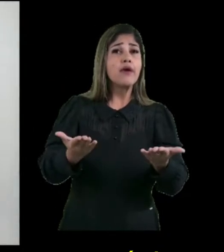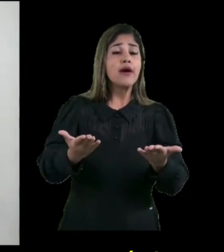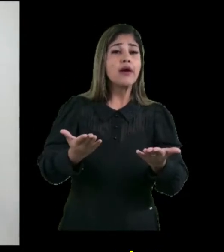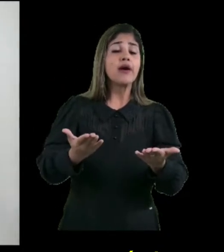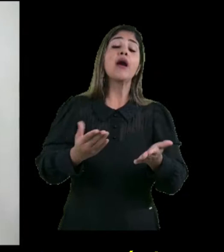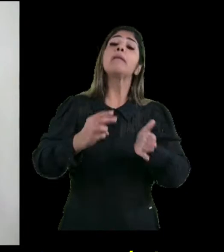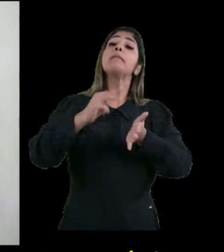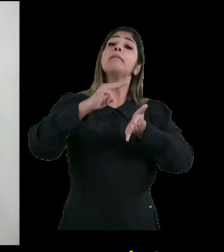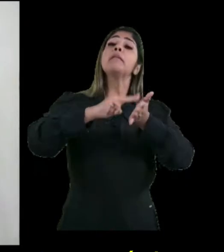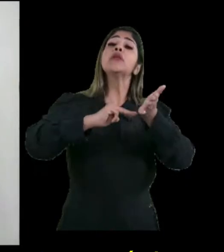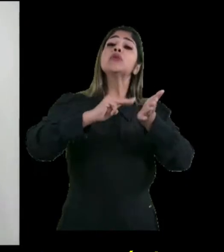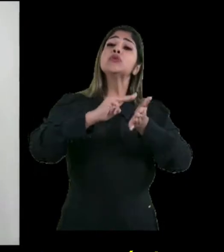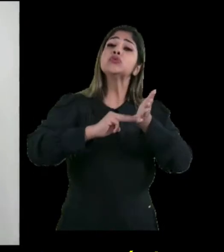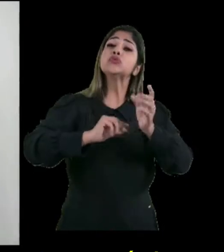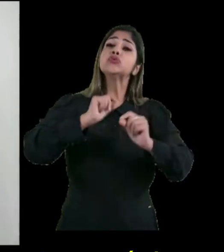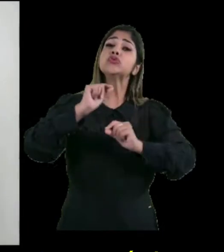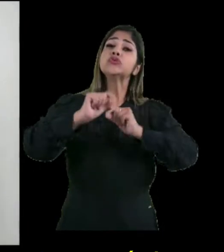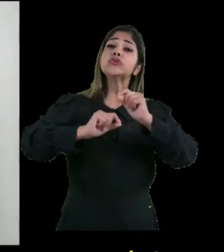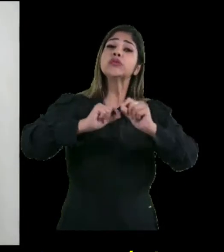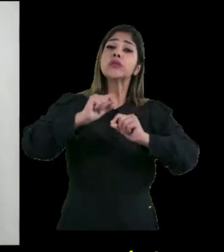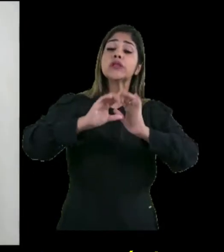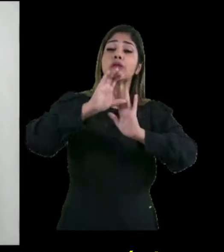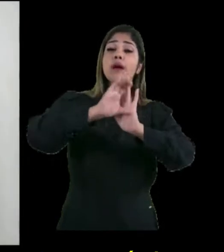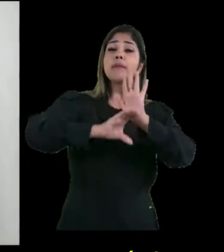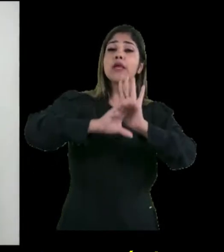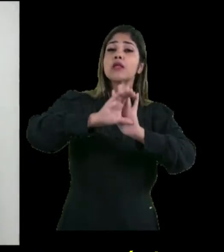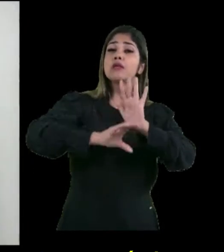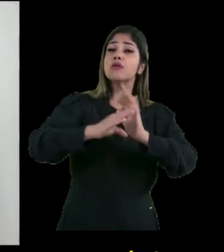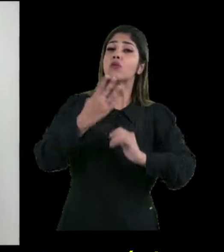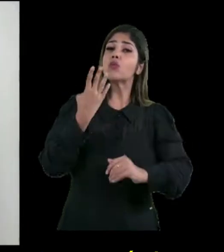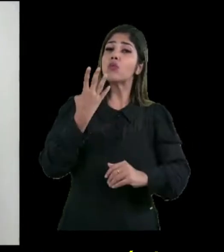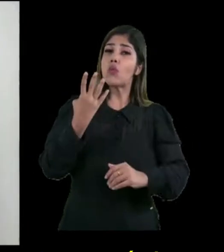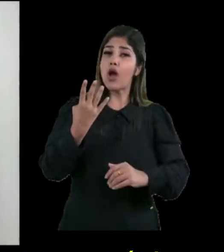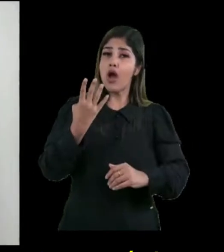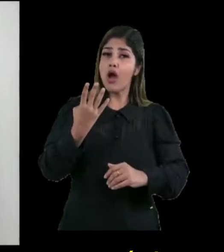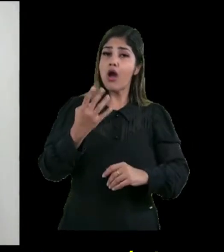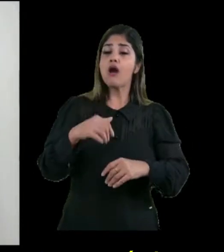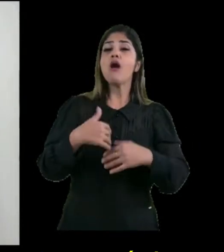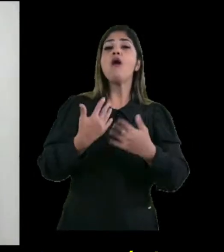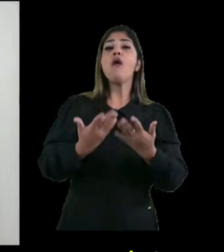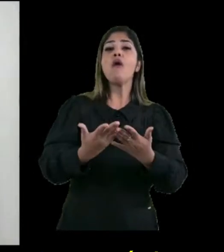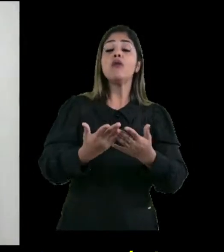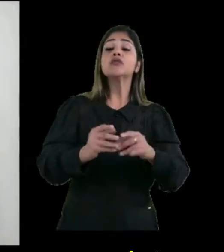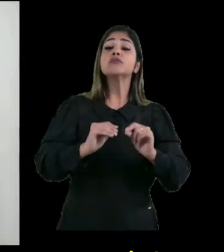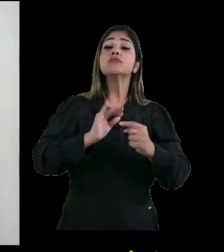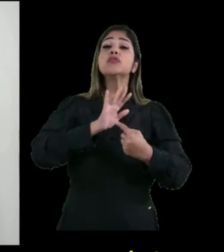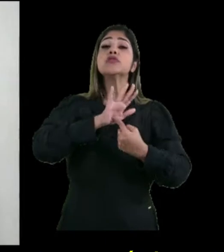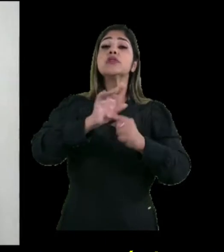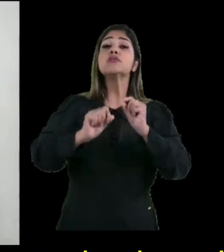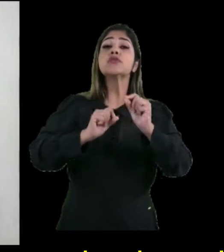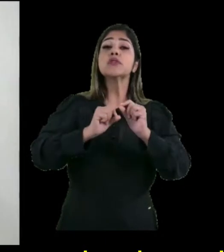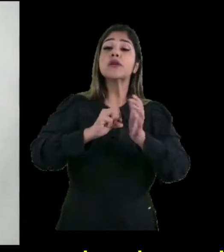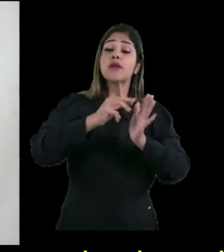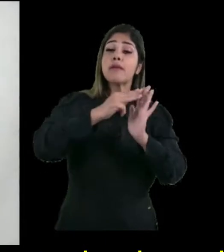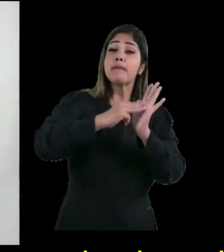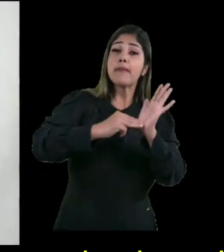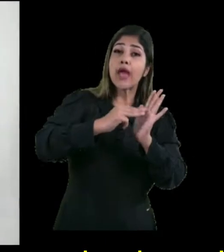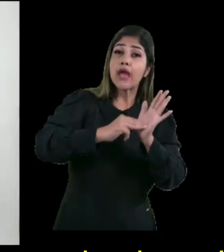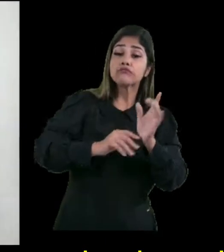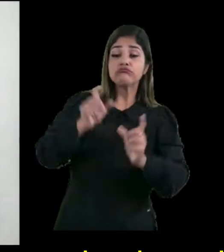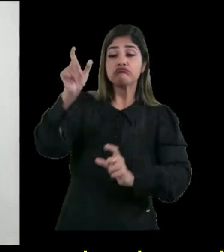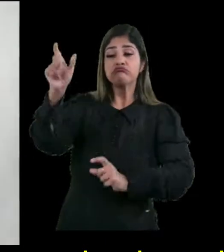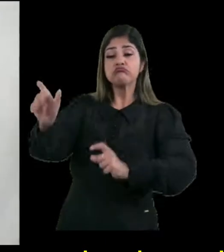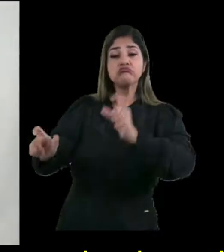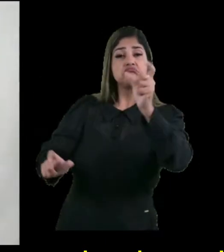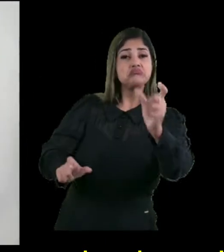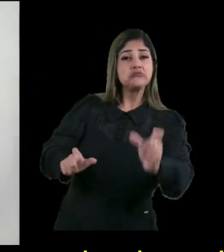Nossa rota metodológica é exposta no capítulo 4, onde apontamos a escolha do método, os